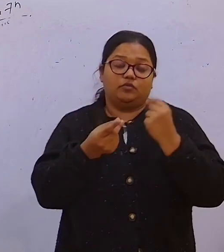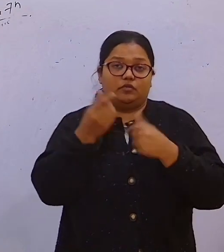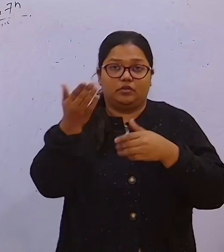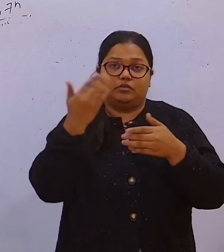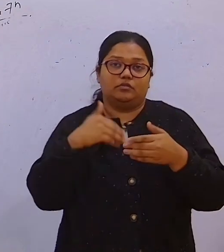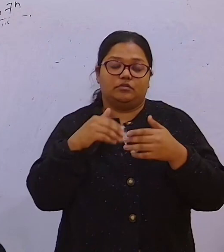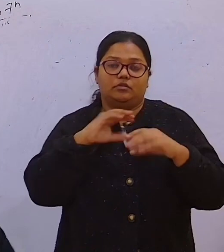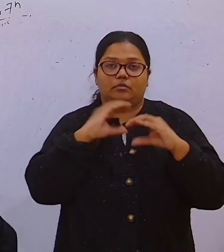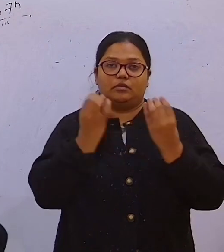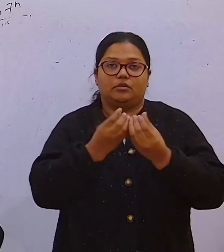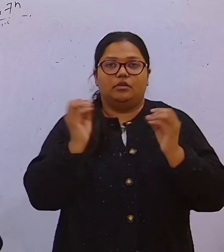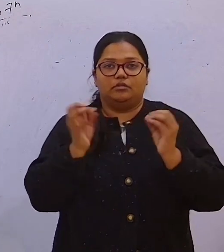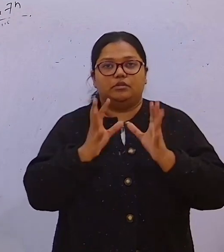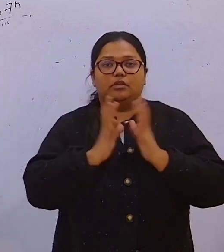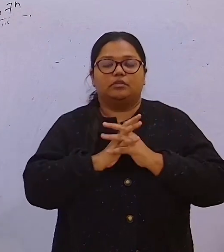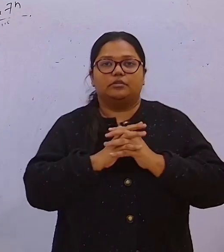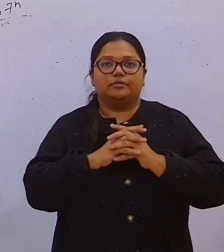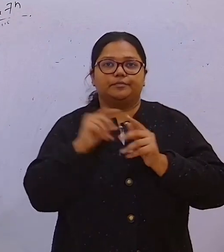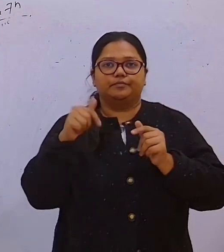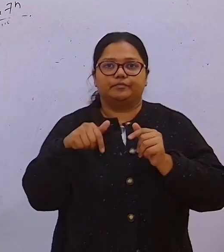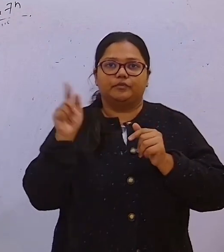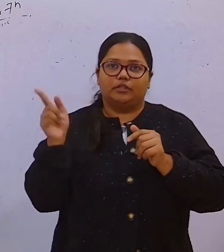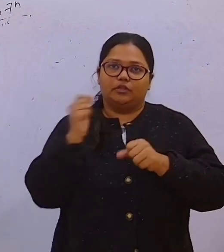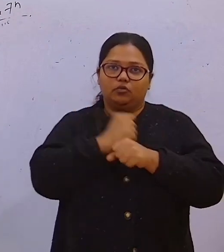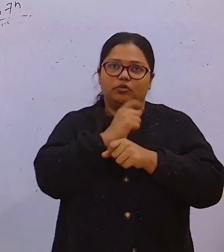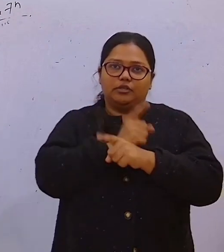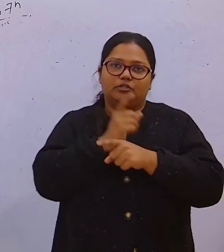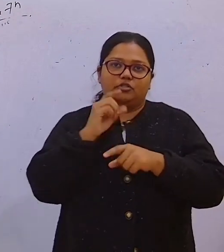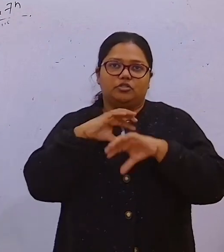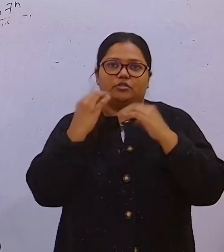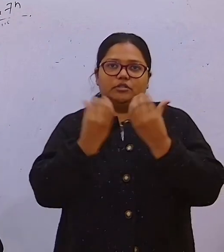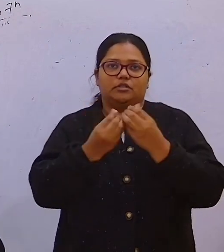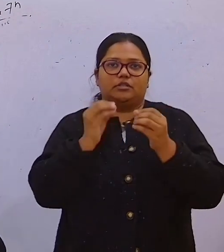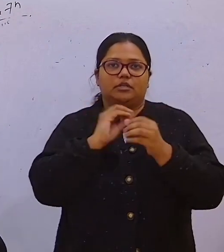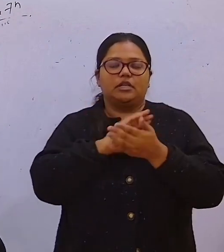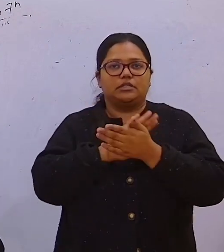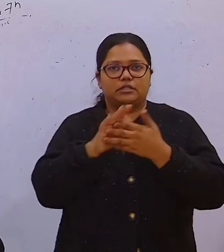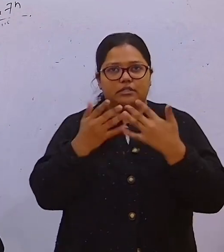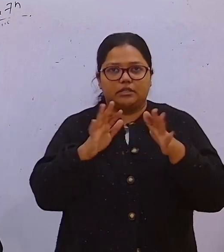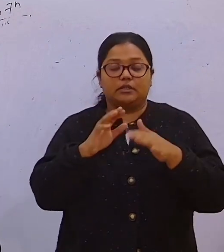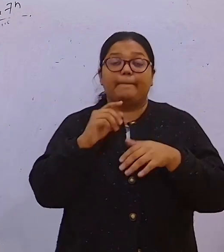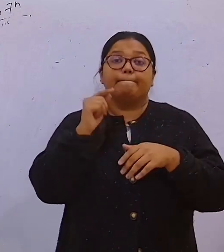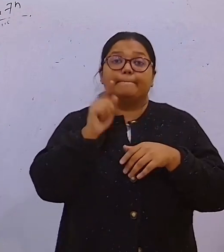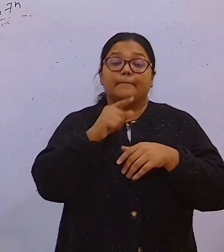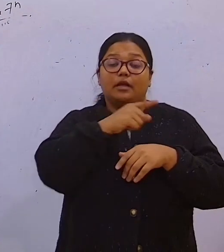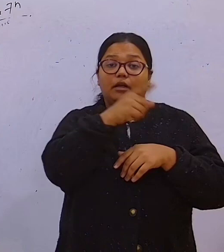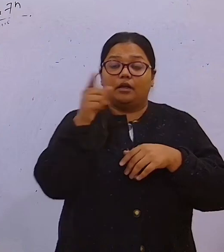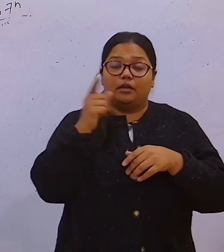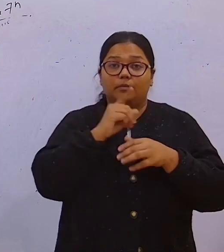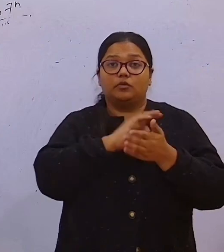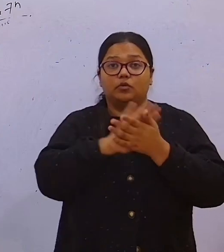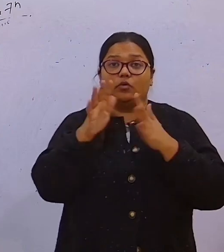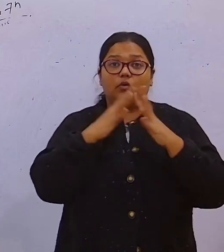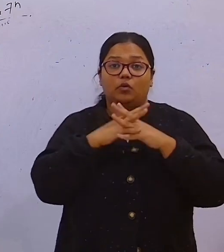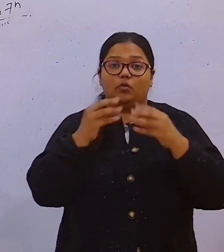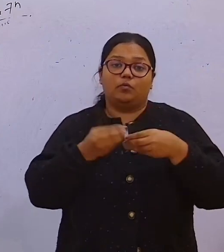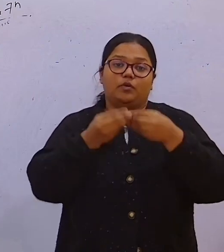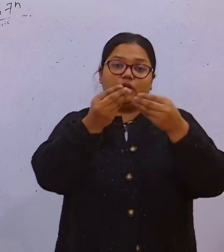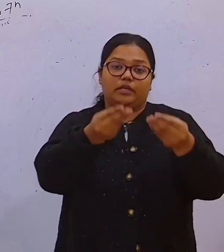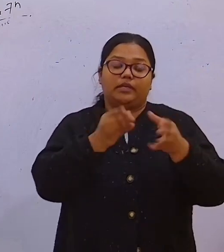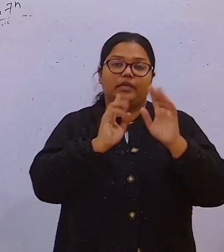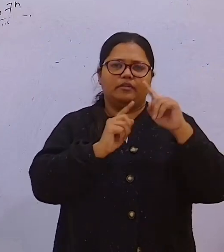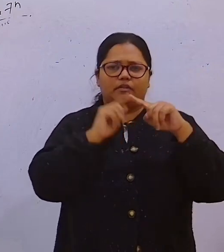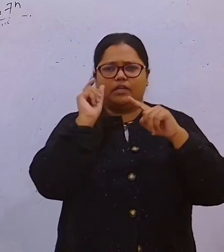यहीं पे एंड करती हूँ। ठीक, और इसी से रिलेटेड कुछ ना मैं डाल देती हूँ होमवर्क, ताकि आप लोग को क्लियर हो जाए, घबराना